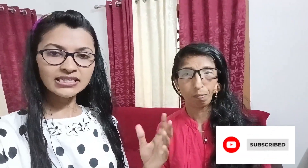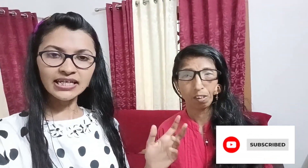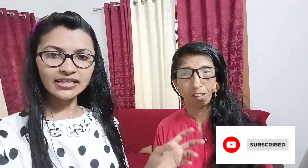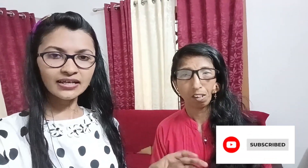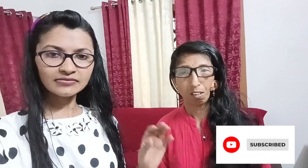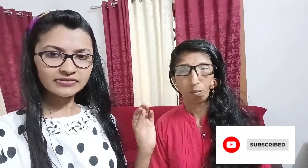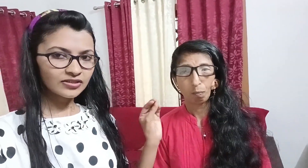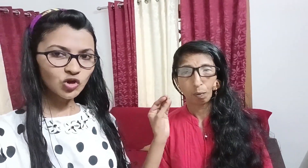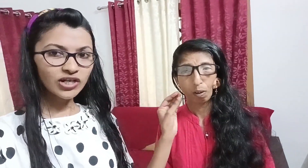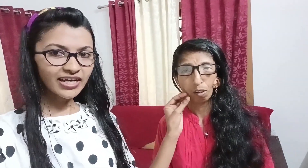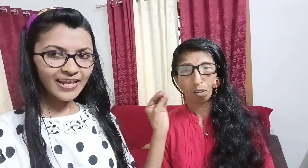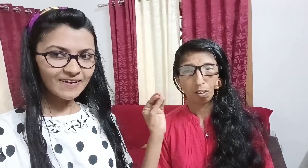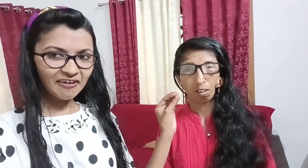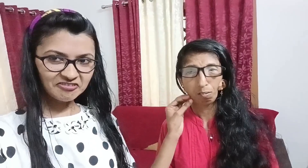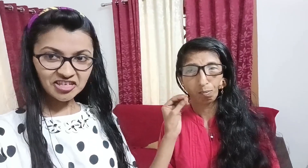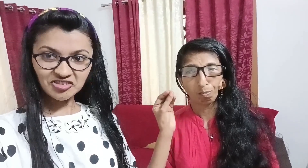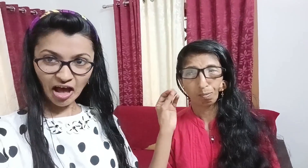ചെയ്യുന്ന ജോലിക്കാരി കേട്ടോ, അവിടുത്തെ